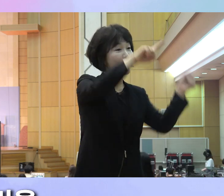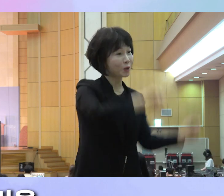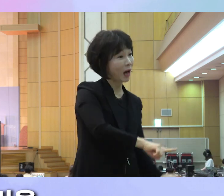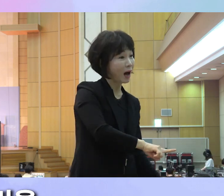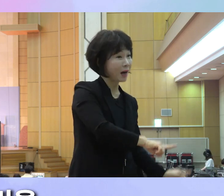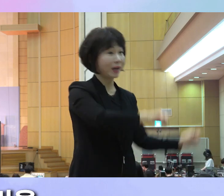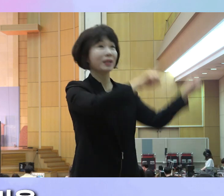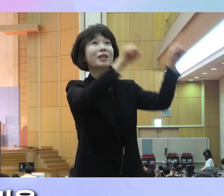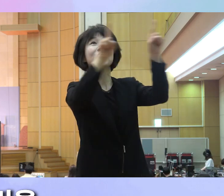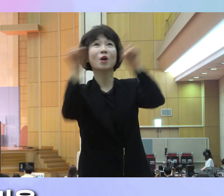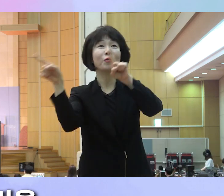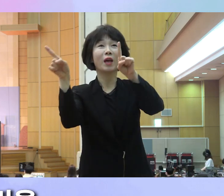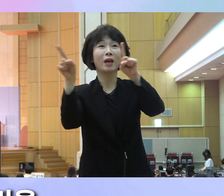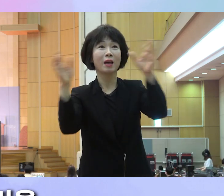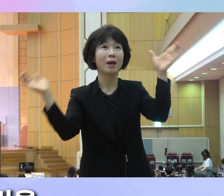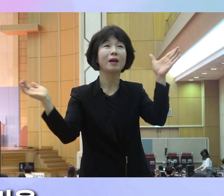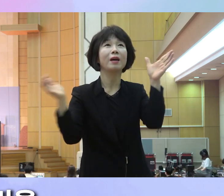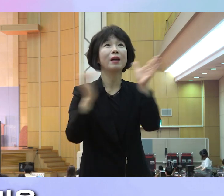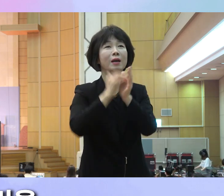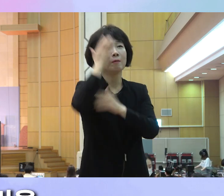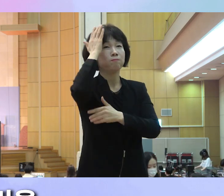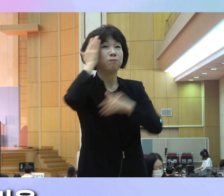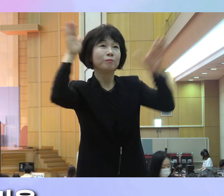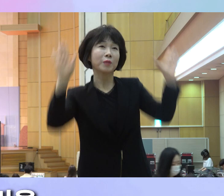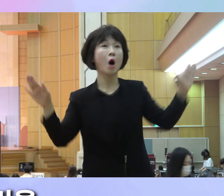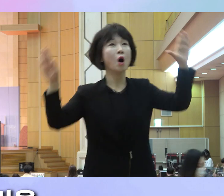무덤에서 살아나셨네.